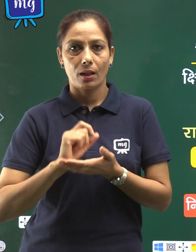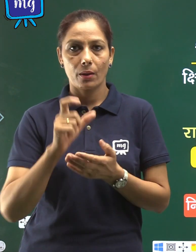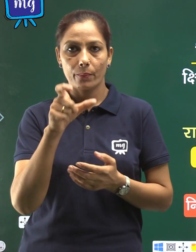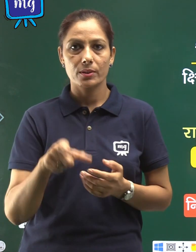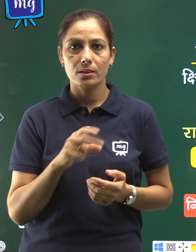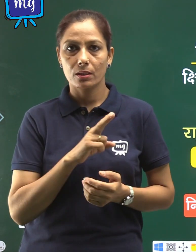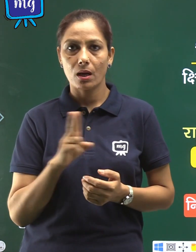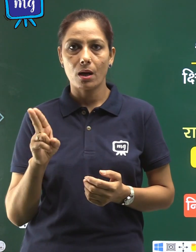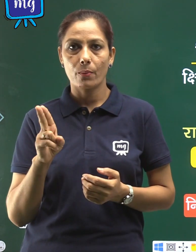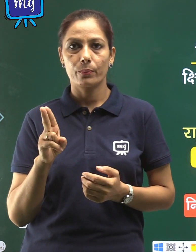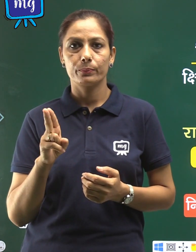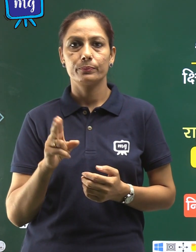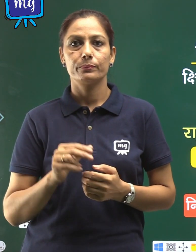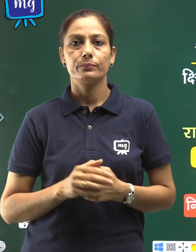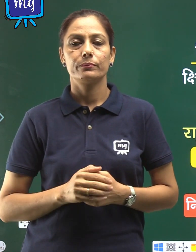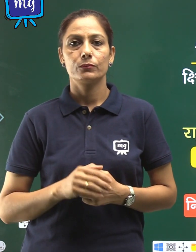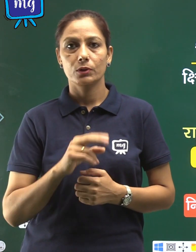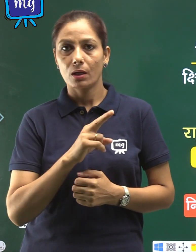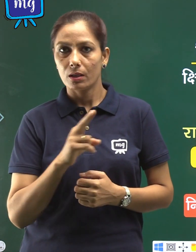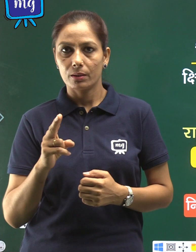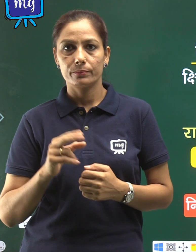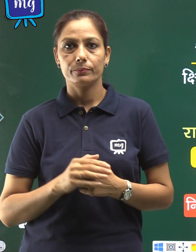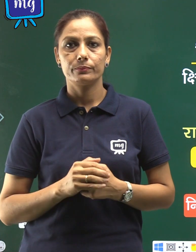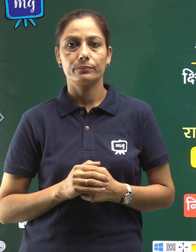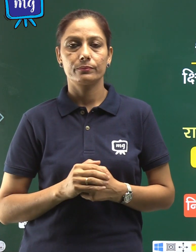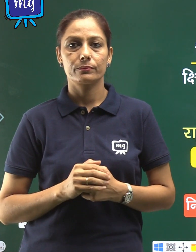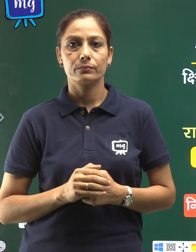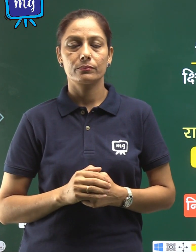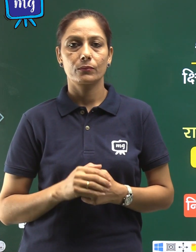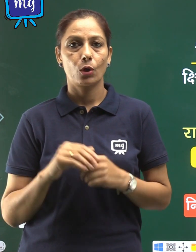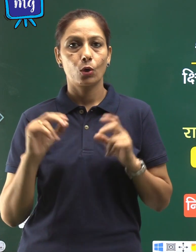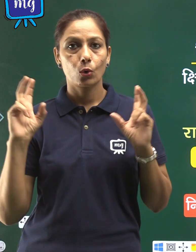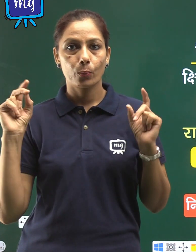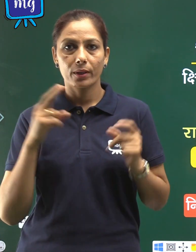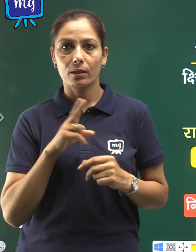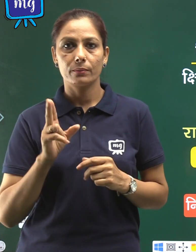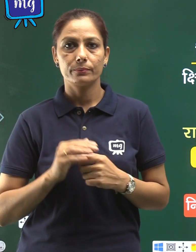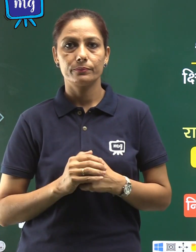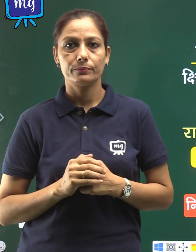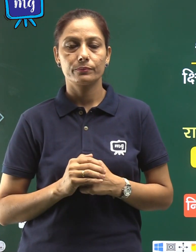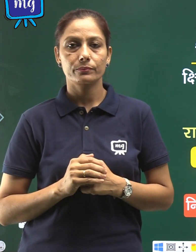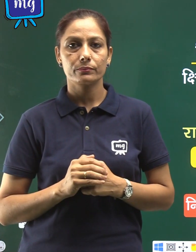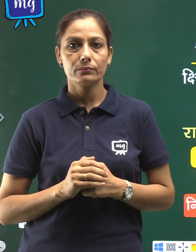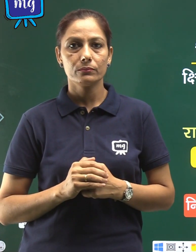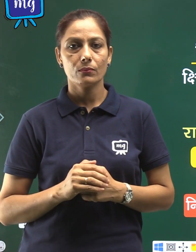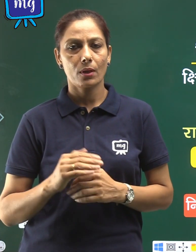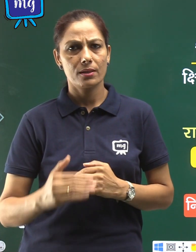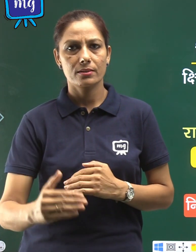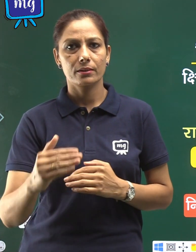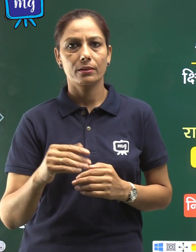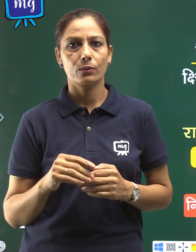है राहुल संकृत्यायन पधारेगा नाम रह सके